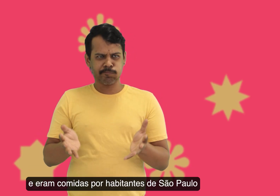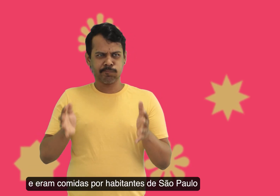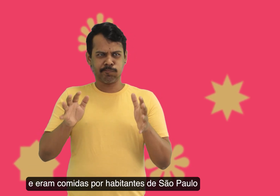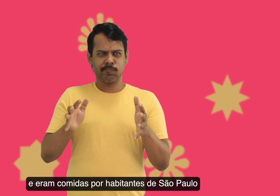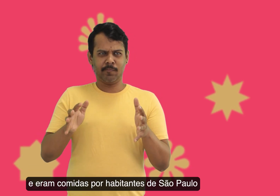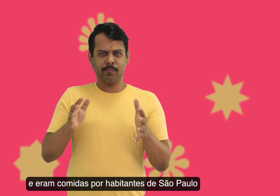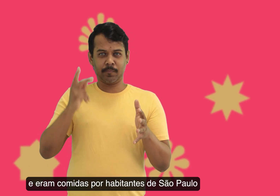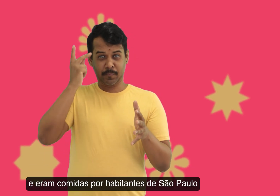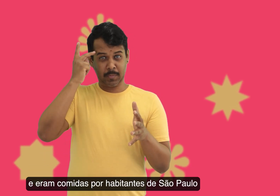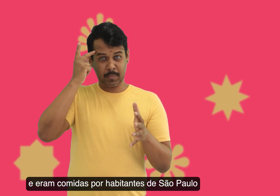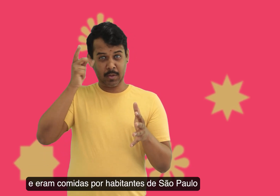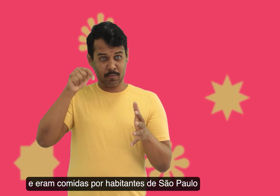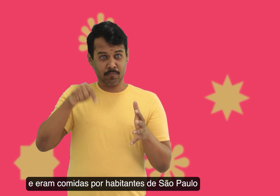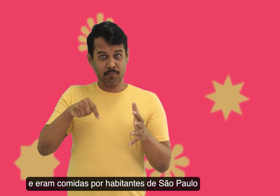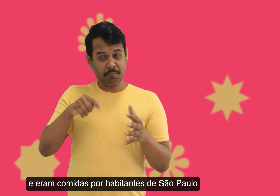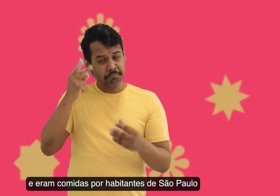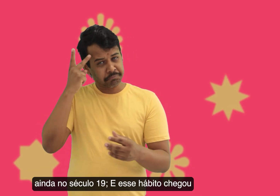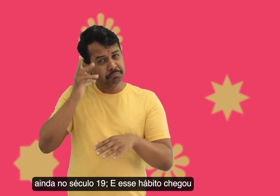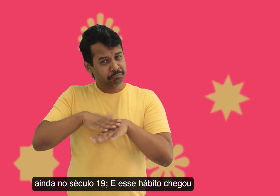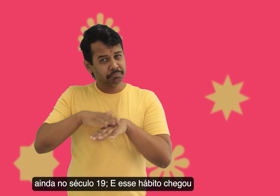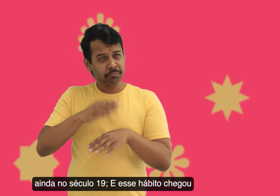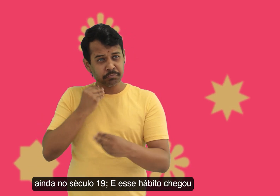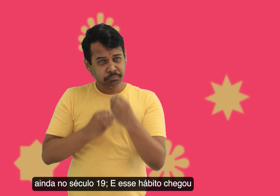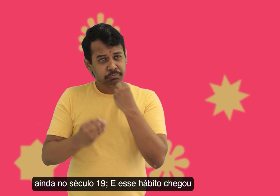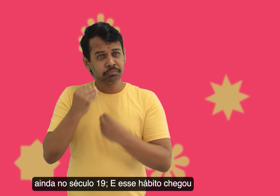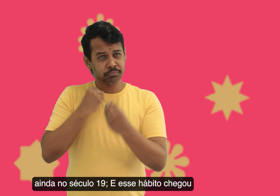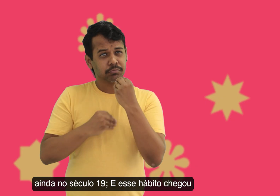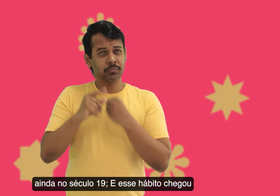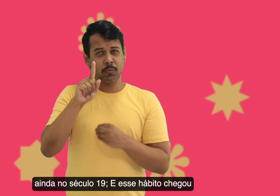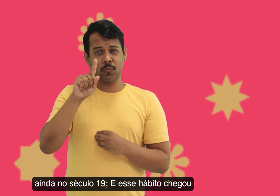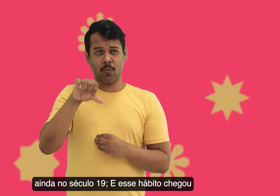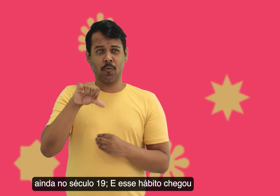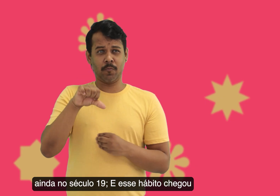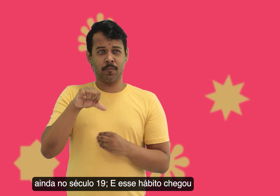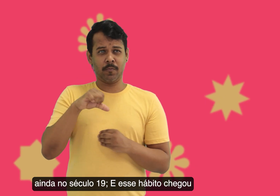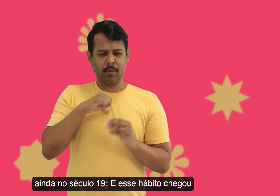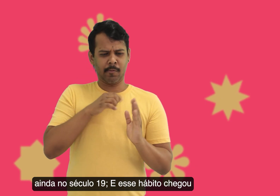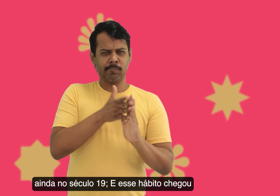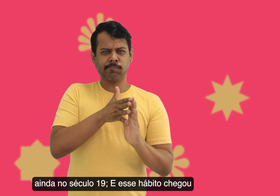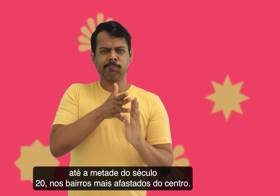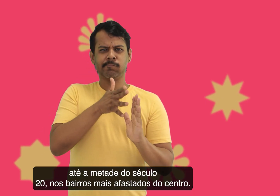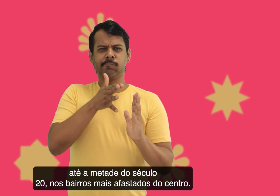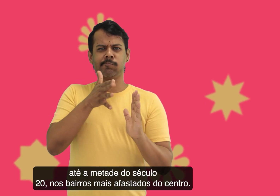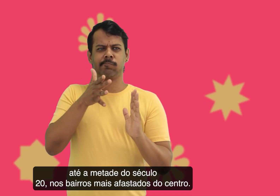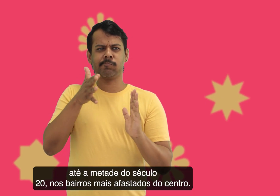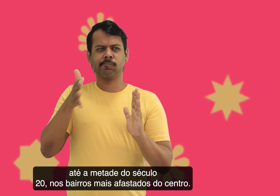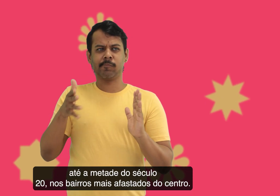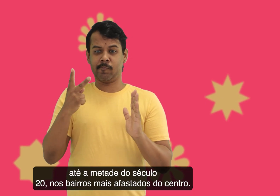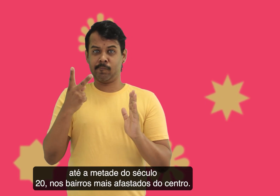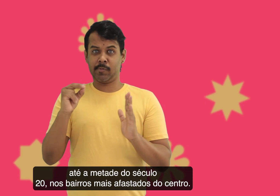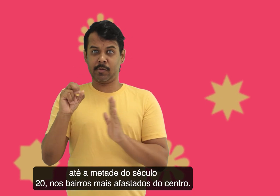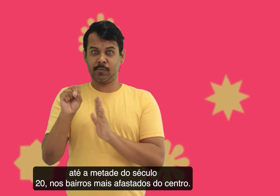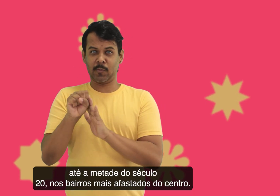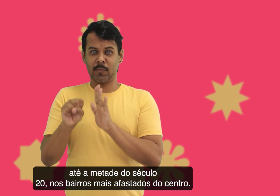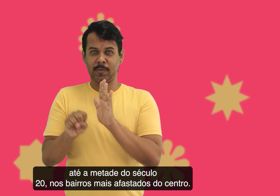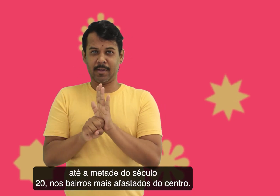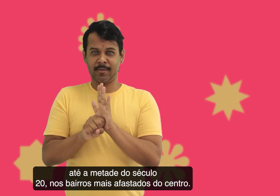eram comidas por habitantes de São Paulo ainda no século XIX. E esse hábito chegou até a metade do século XX, nos bairros